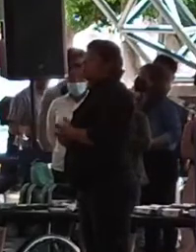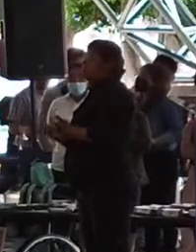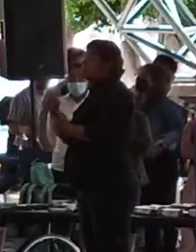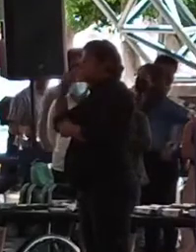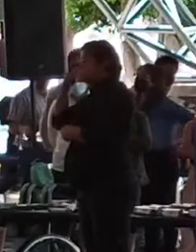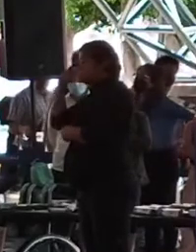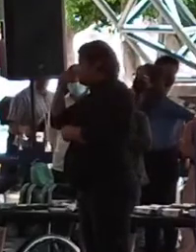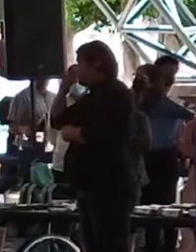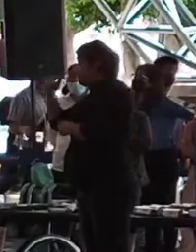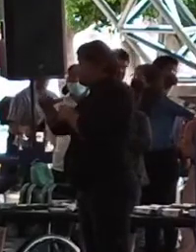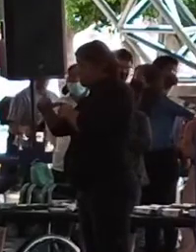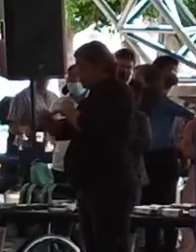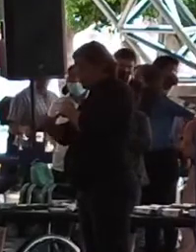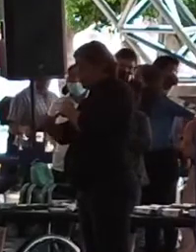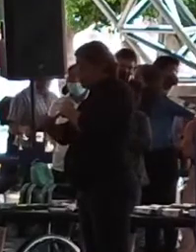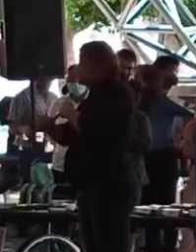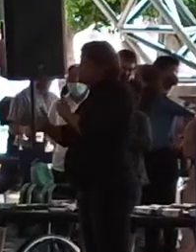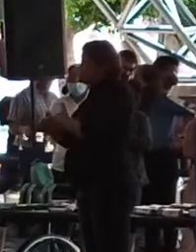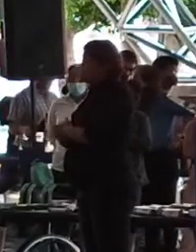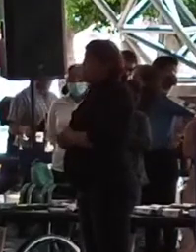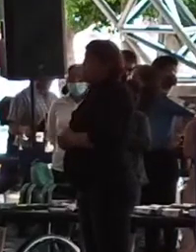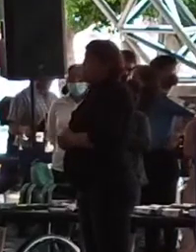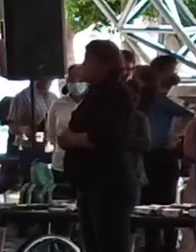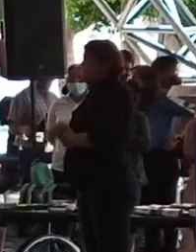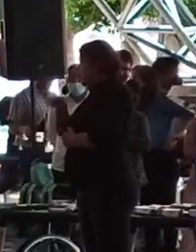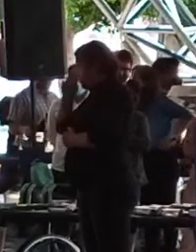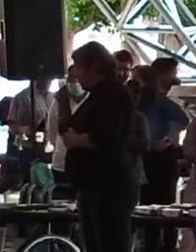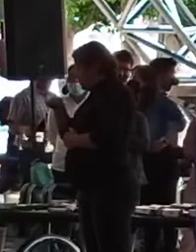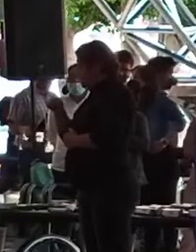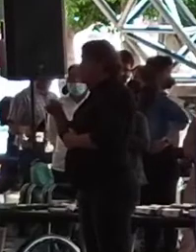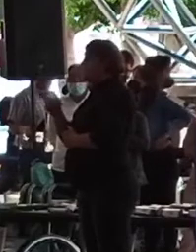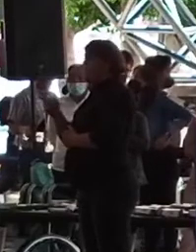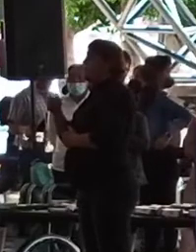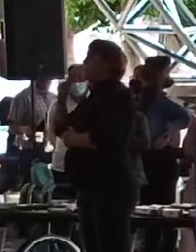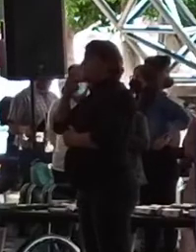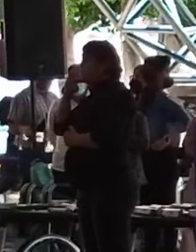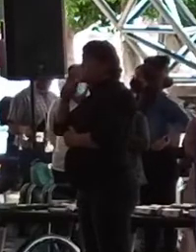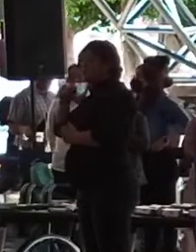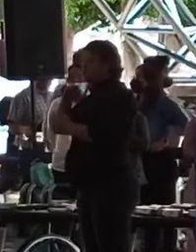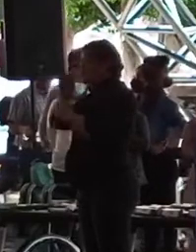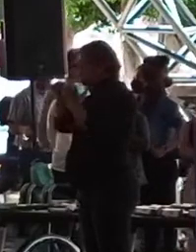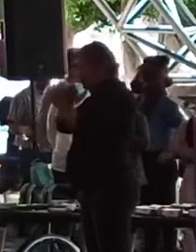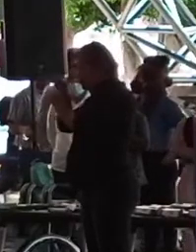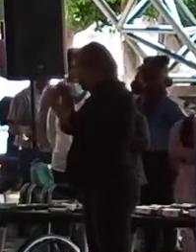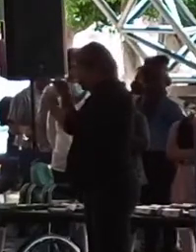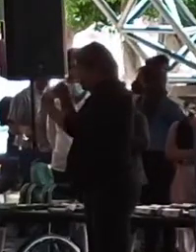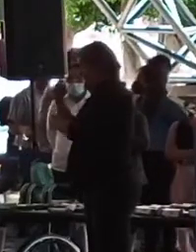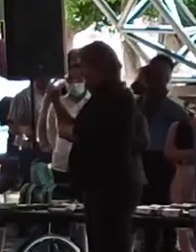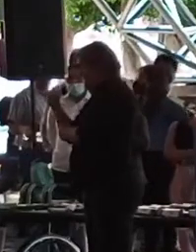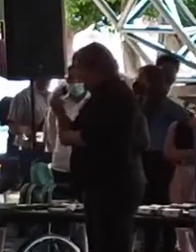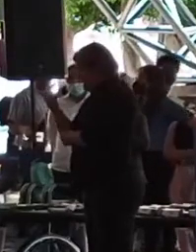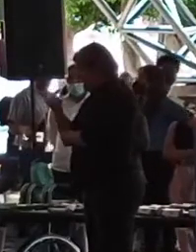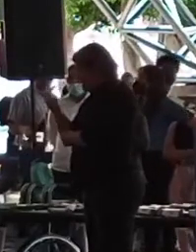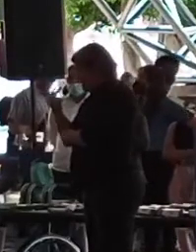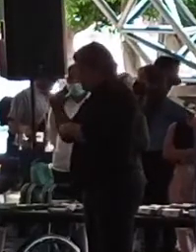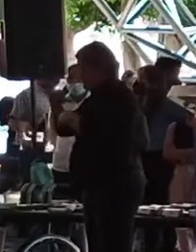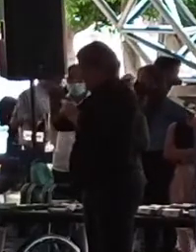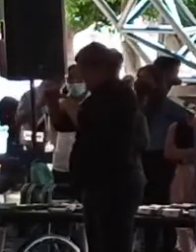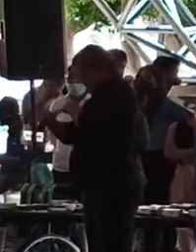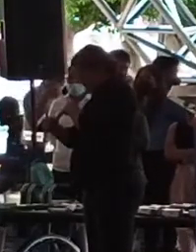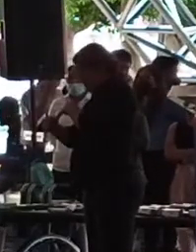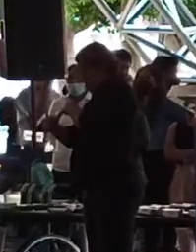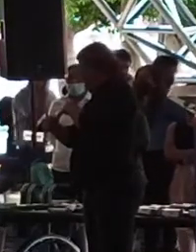sus ojitos, y que también todos los niños que tengan que requerir una